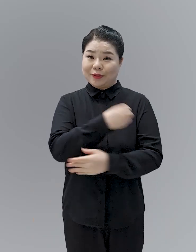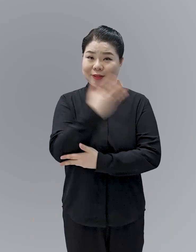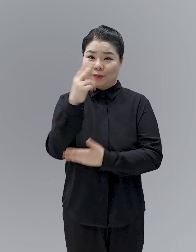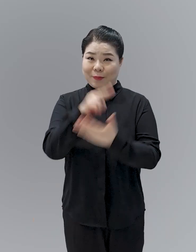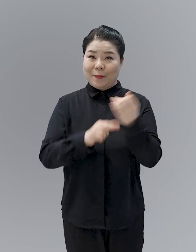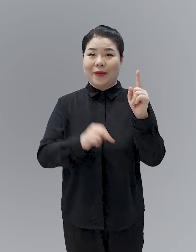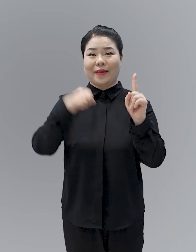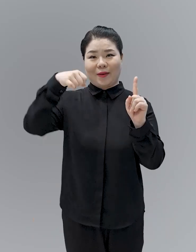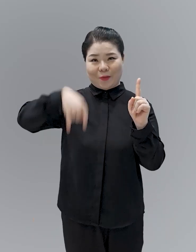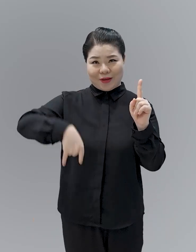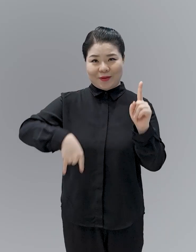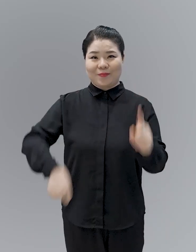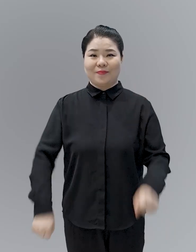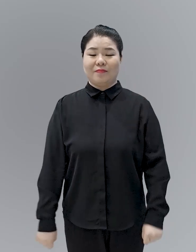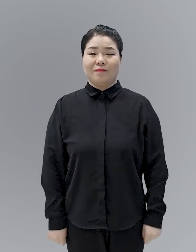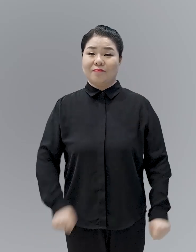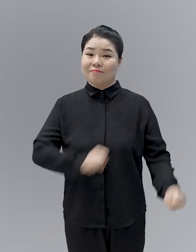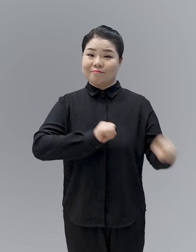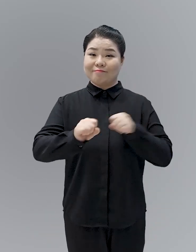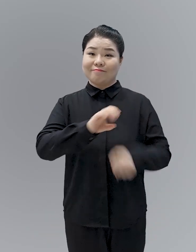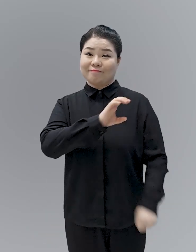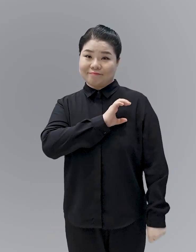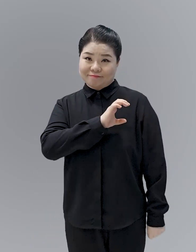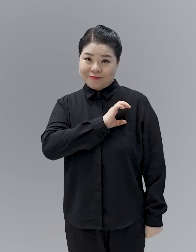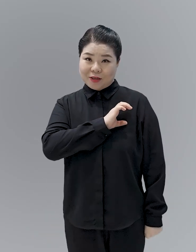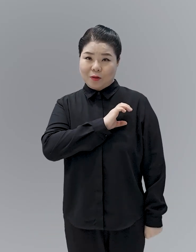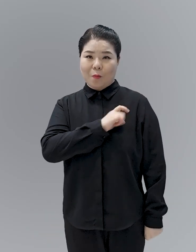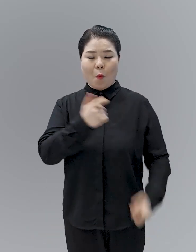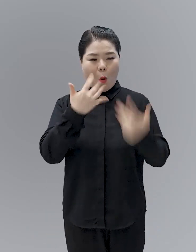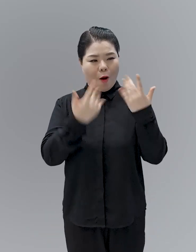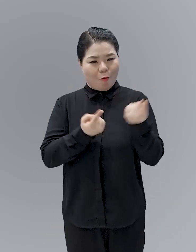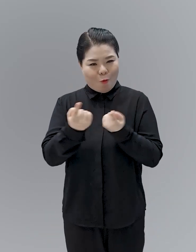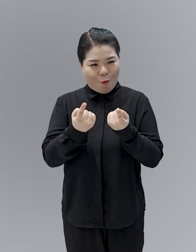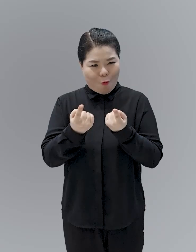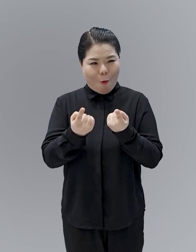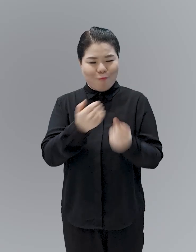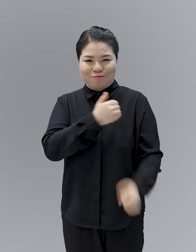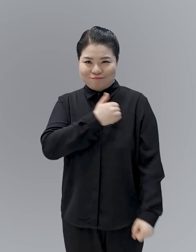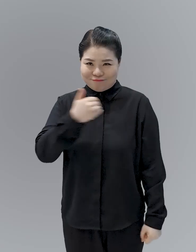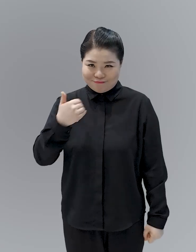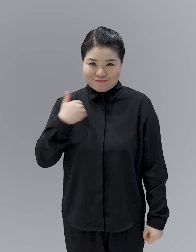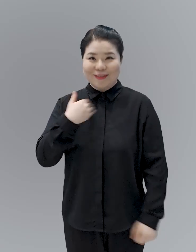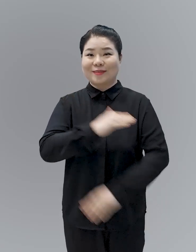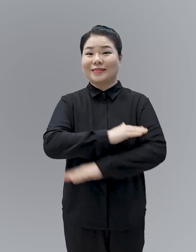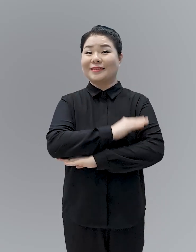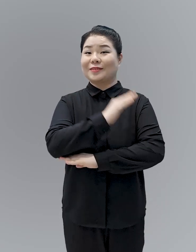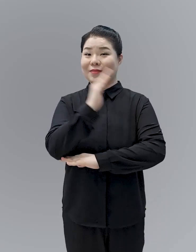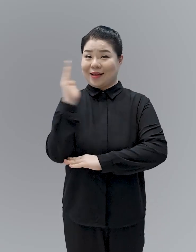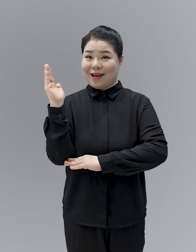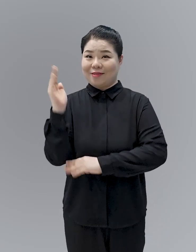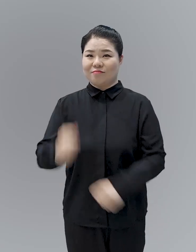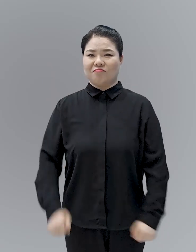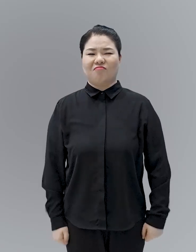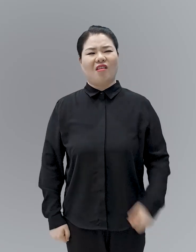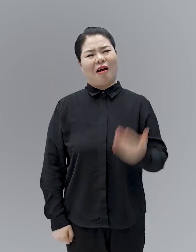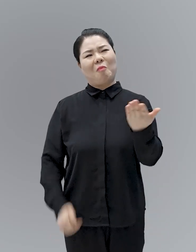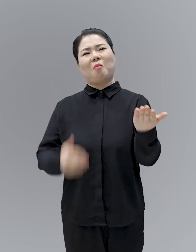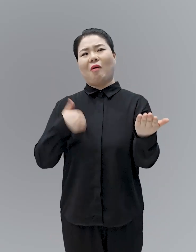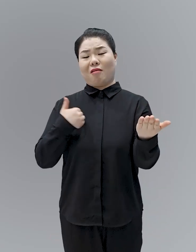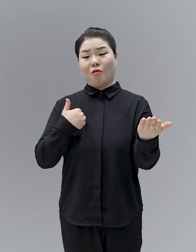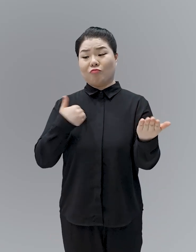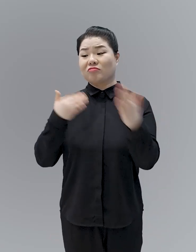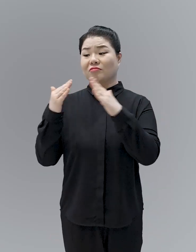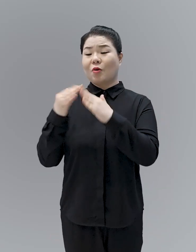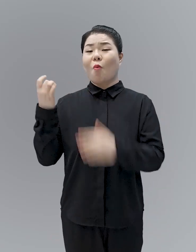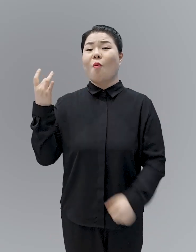뉴욕타임스 베스트셀러 1위. 생동감 넘치는 캐릭터, 정확하게 조율된 풍부한 서사. 당신이 몰라서 그래.